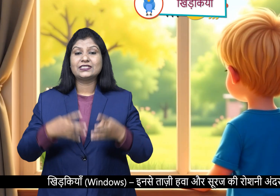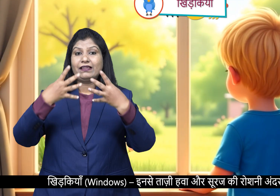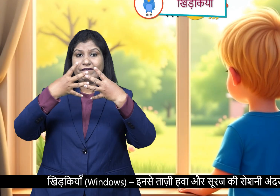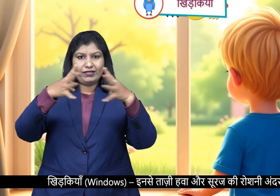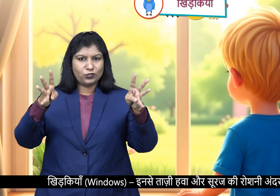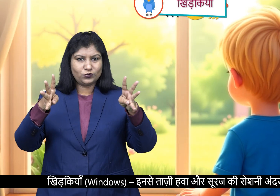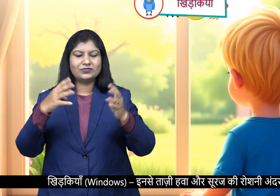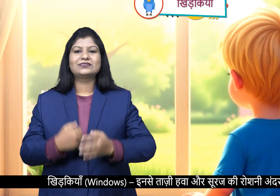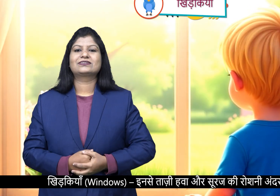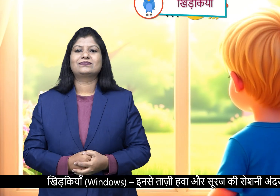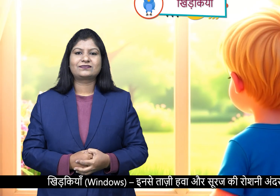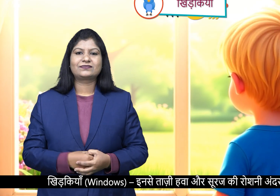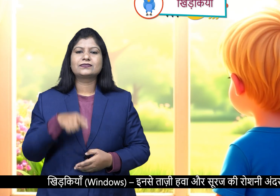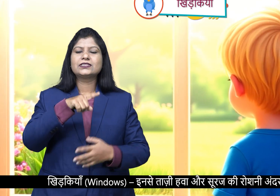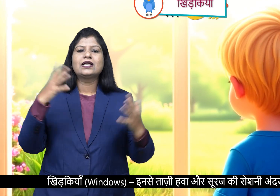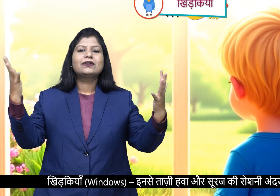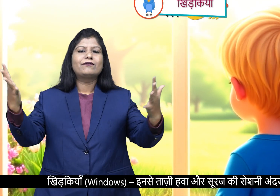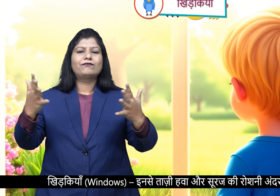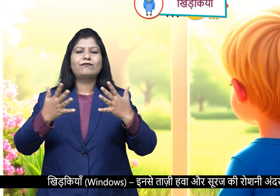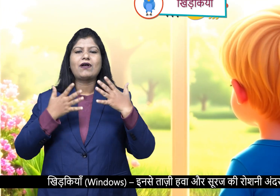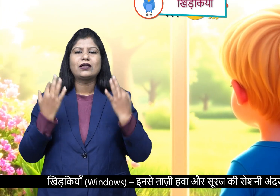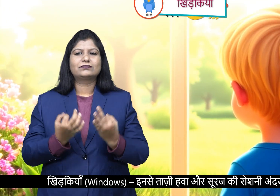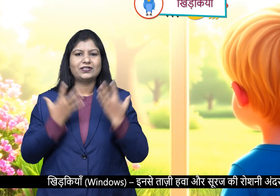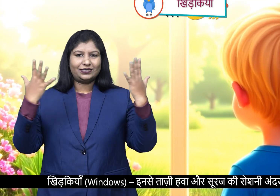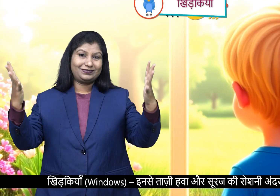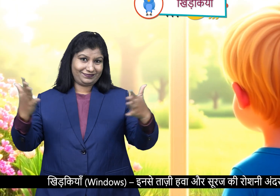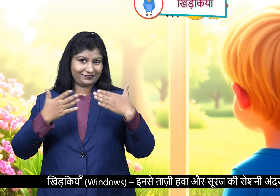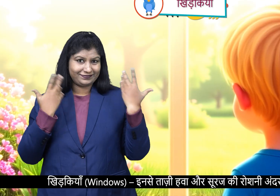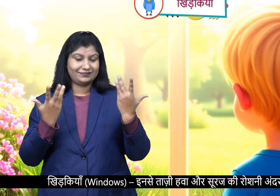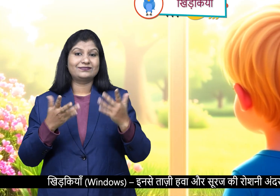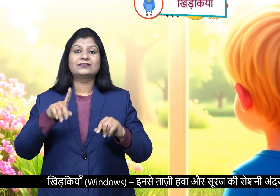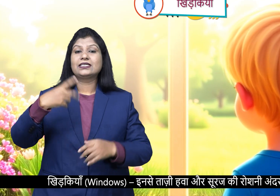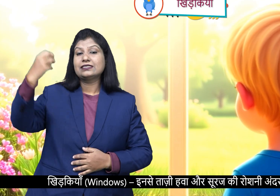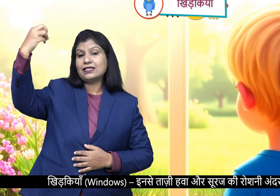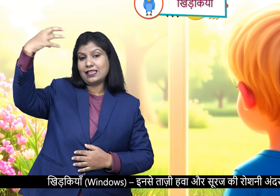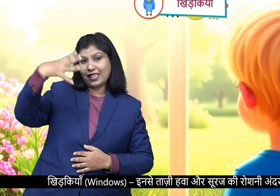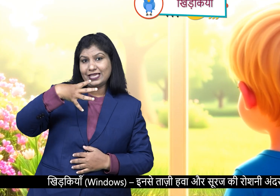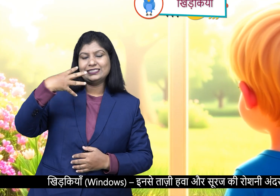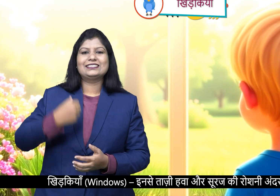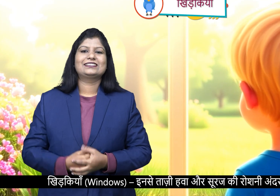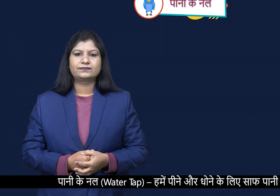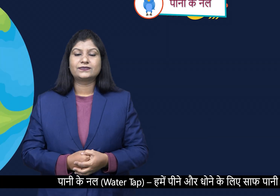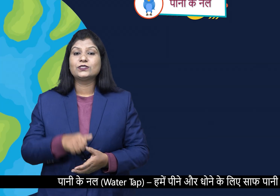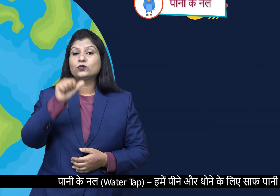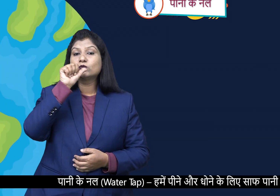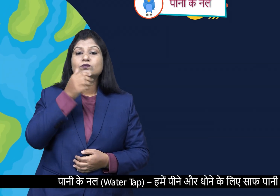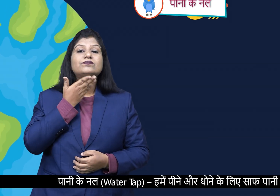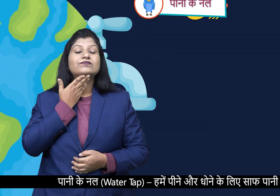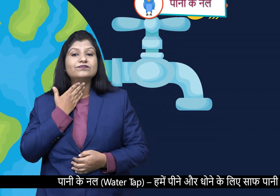खिड़कियां, विंडोज, इनसे ताजी हवा और सूरज की रोशनी अंदर आती है। पानी के नल, वाटर